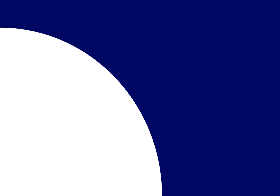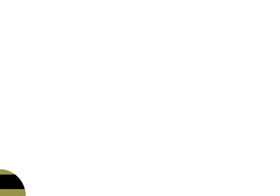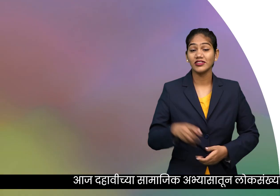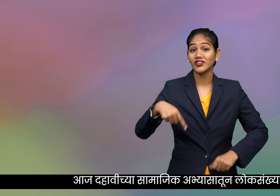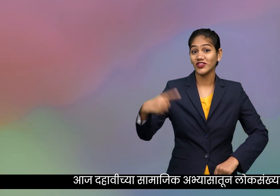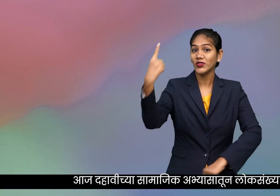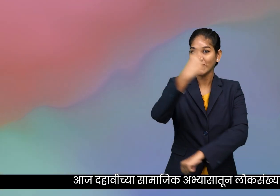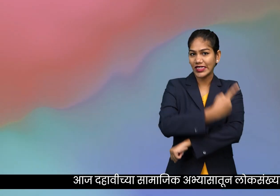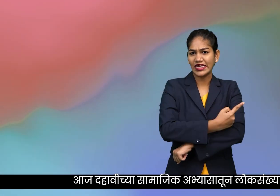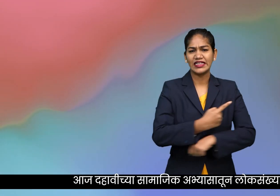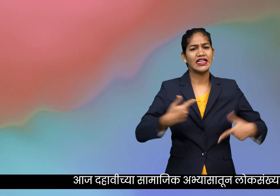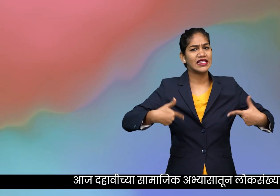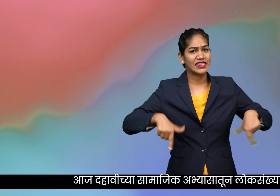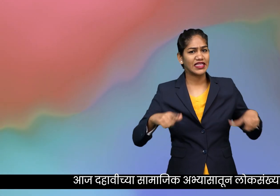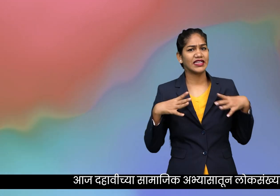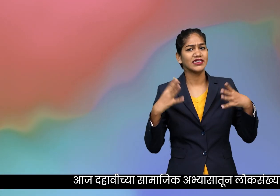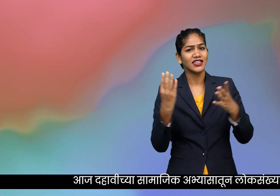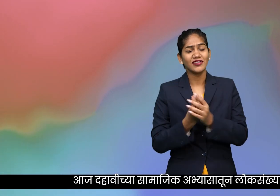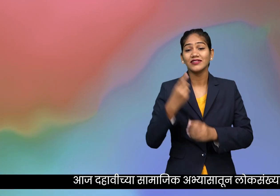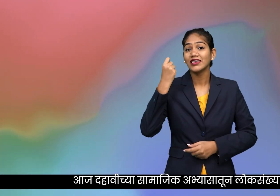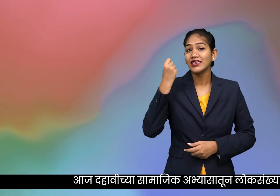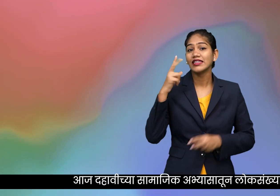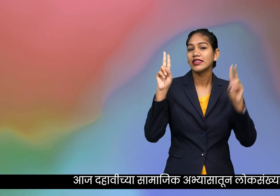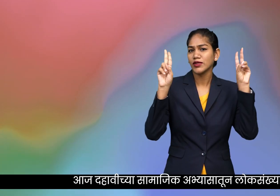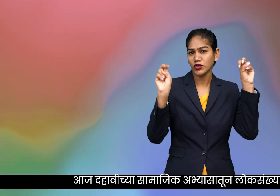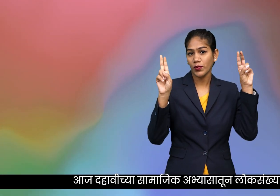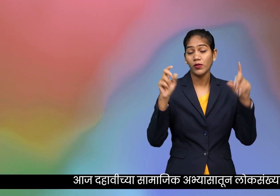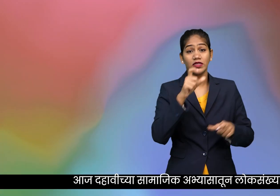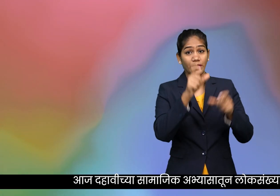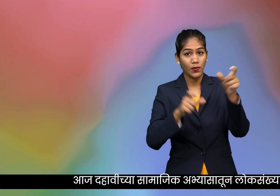आज 10वीच्या सामाजिक अभ्यासातून लोकसंख्या हा विषय समजून घेऊ.